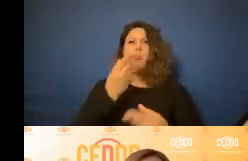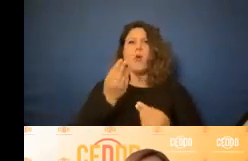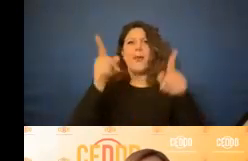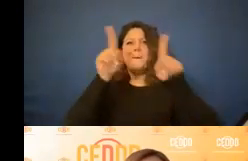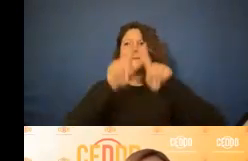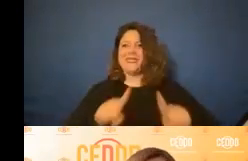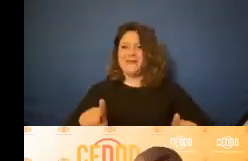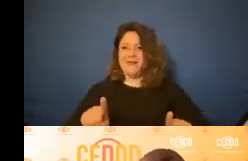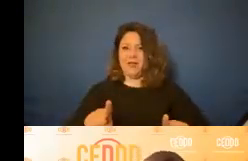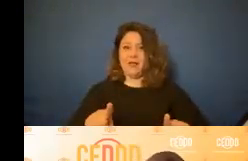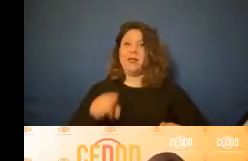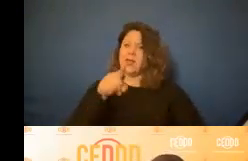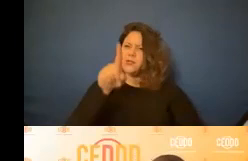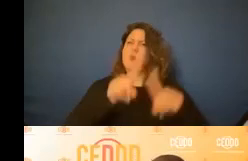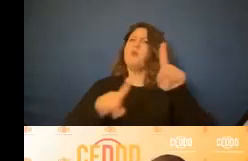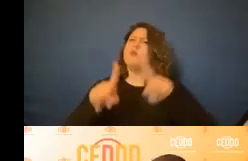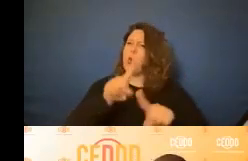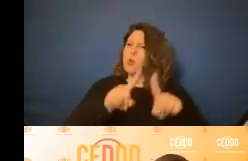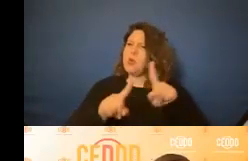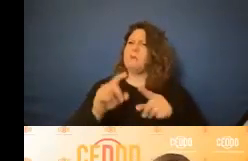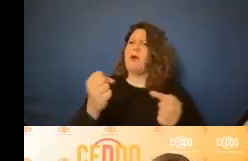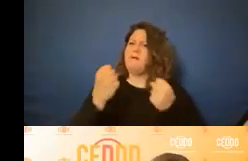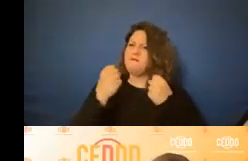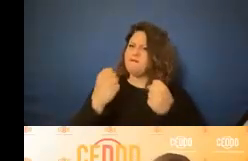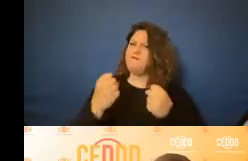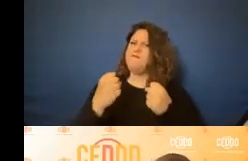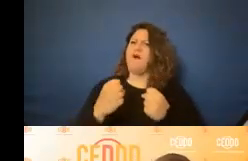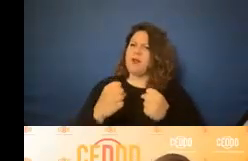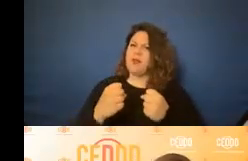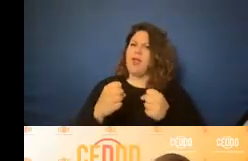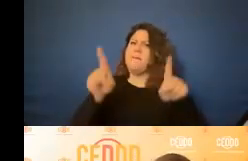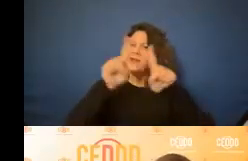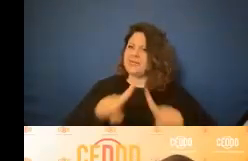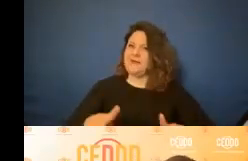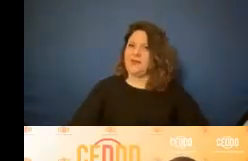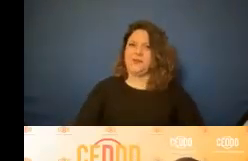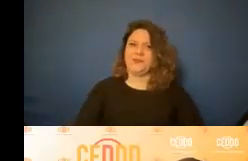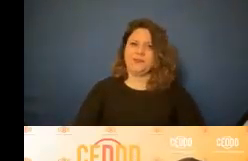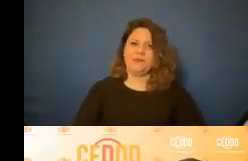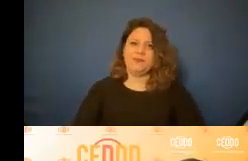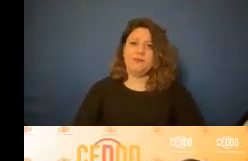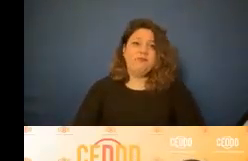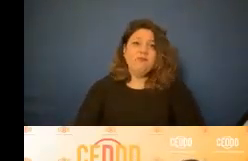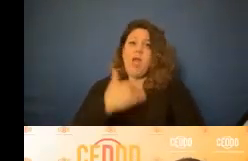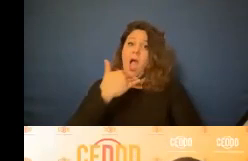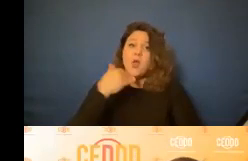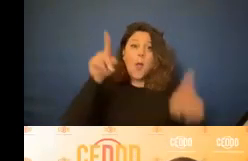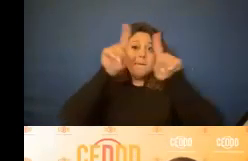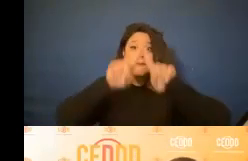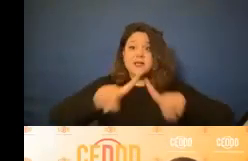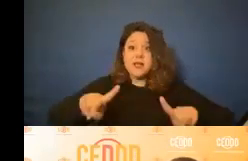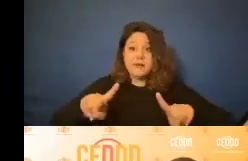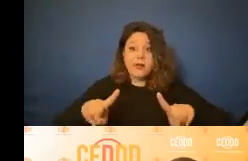que creo que es uno de los grandes problemas que tiene el acoso escolar. Es algo invisible. Y